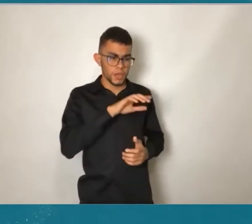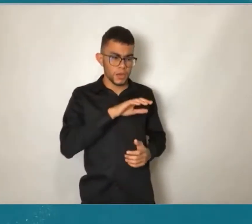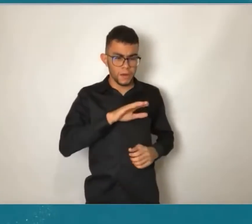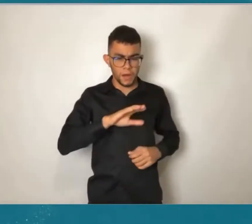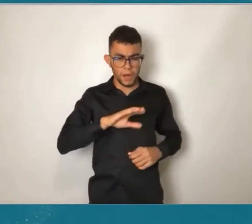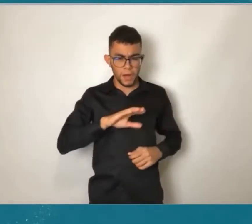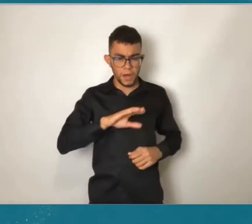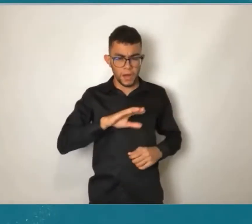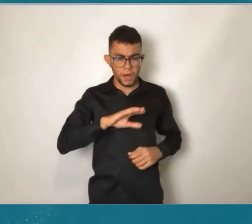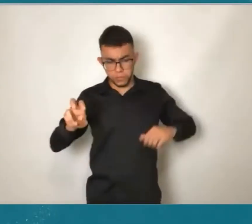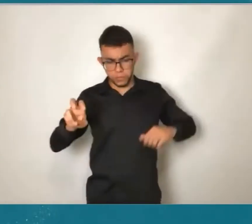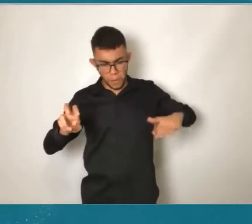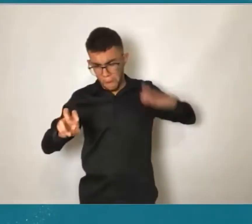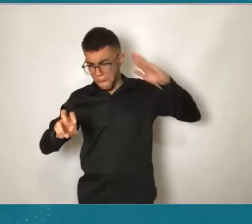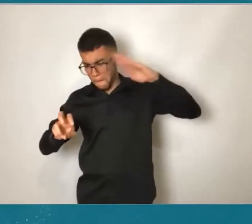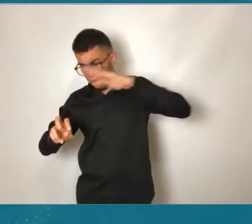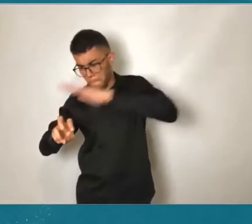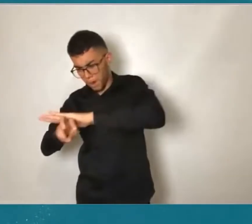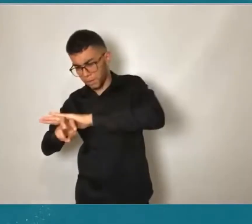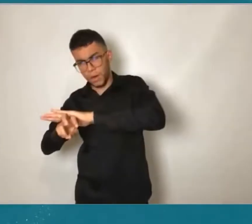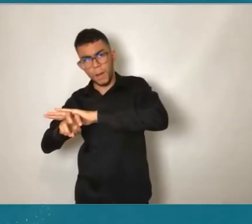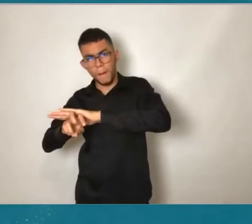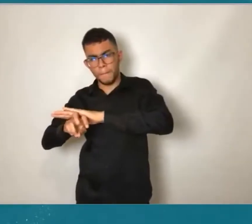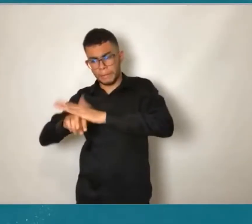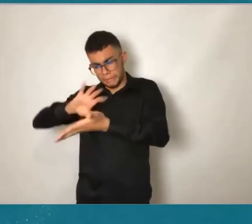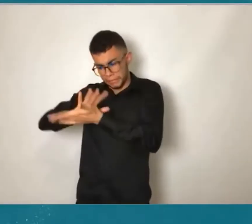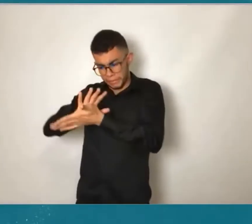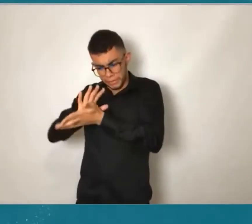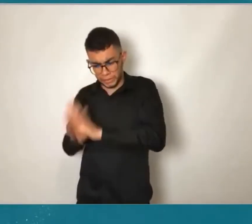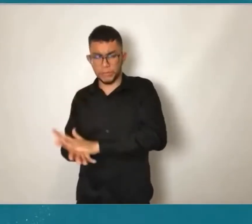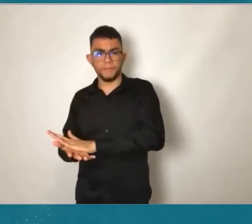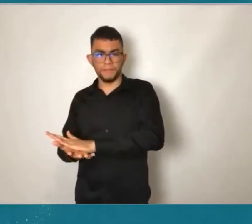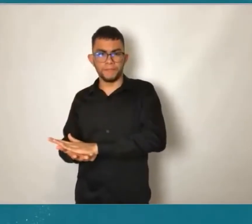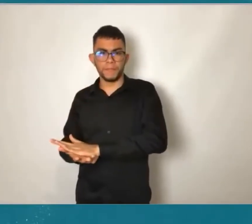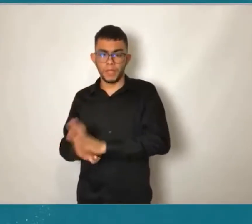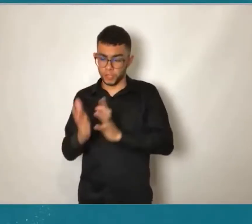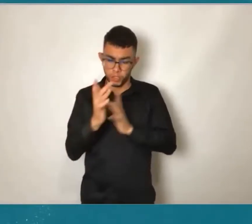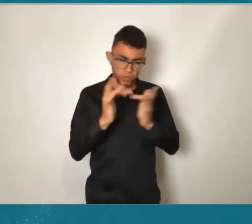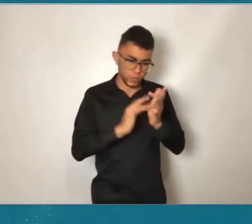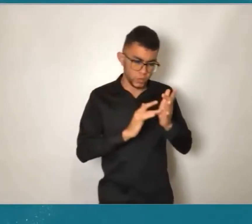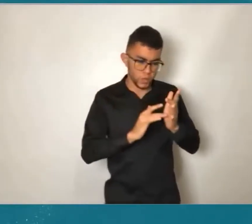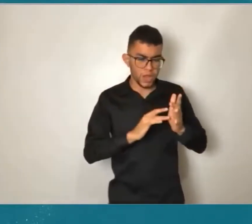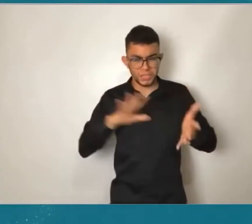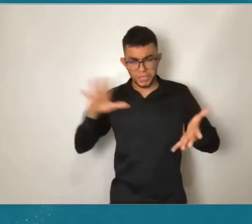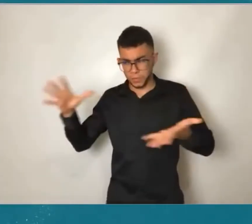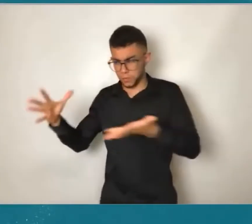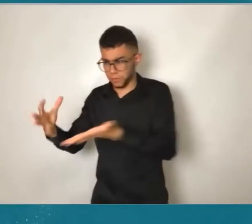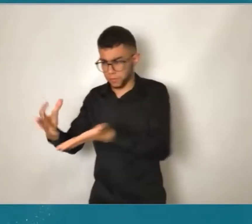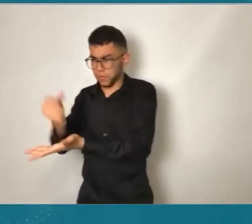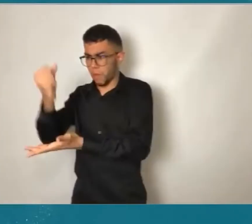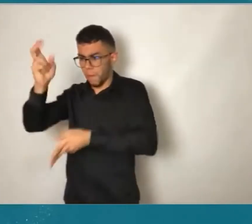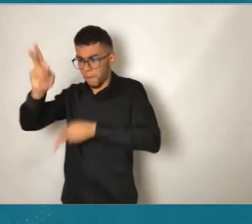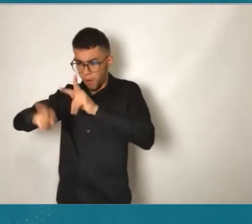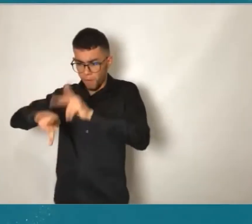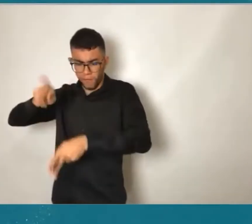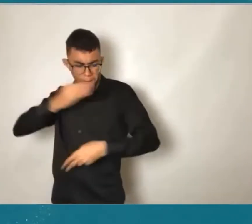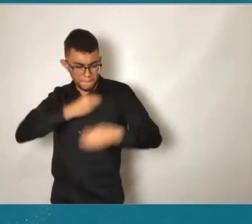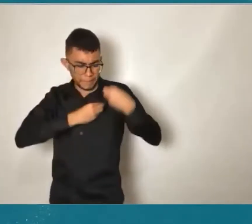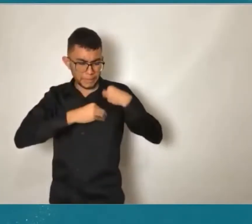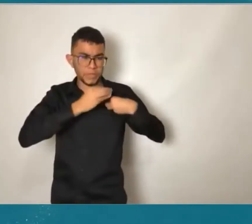caiu, o homem pecou. Se eu fosse Deus, que eu não sou Deus, graças a Deus não sou Deus, né? E